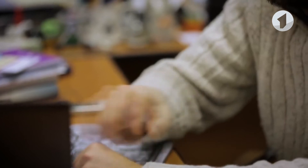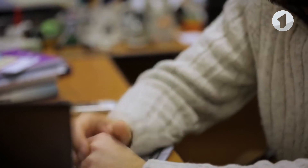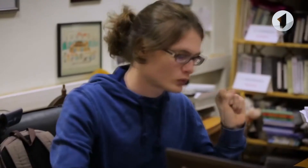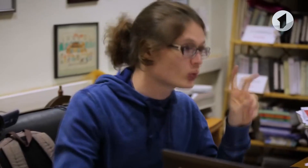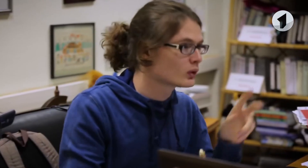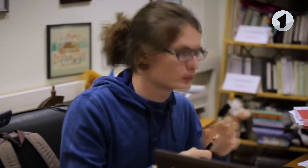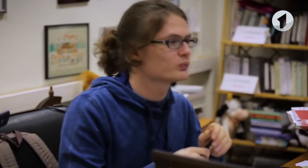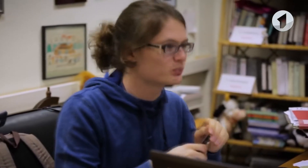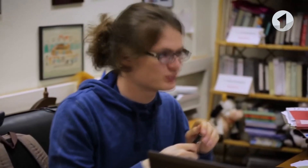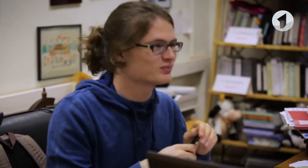удивительный язык.